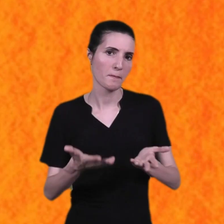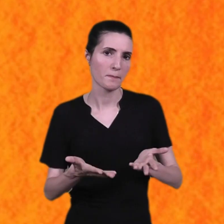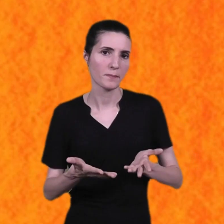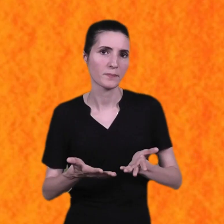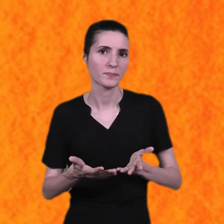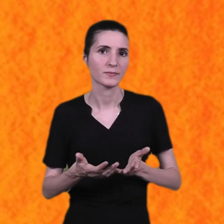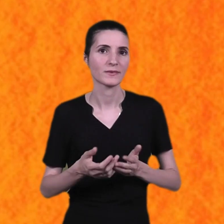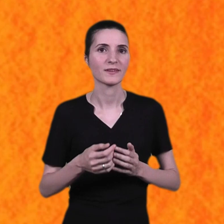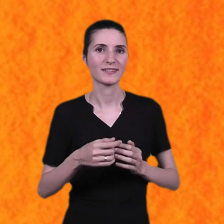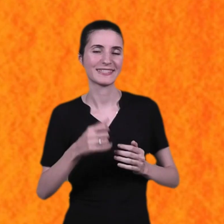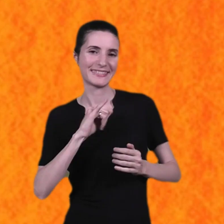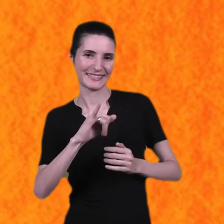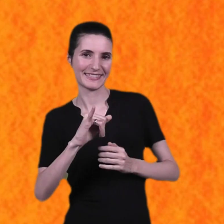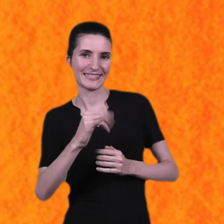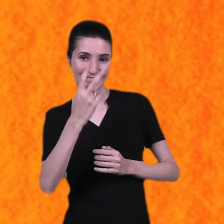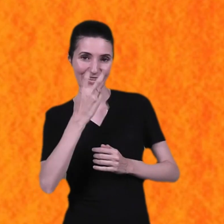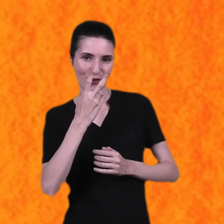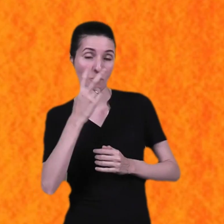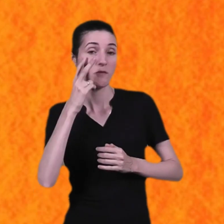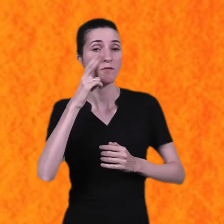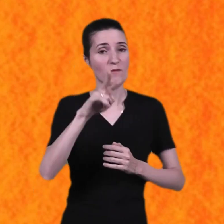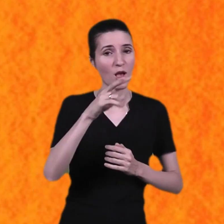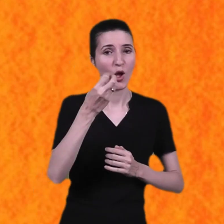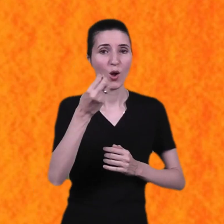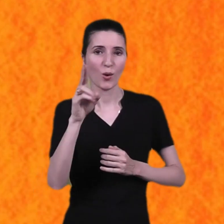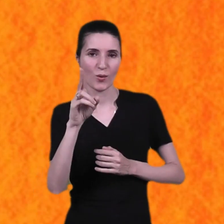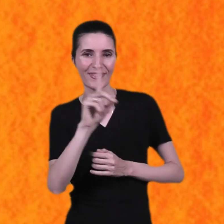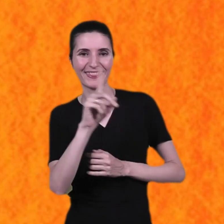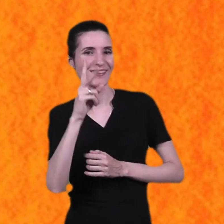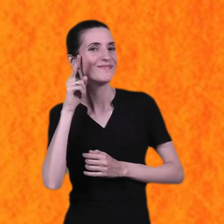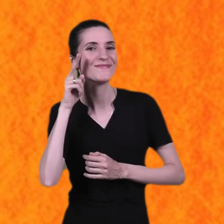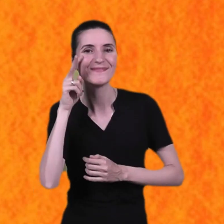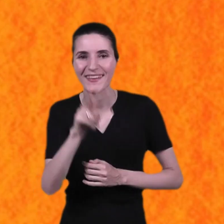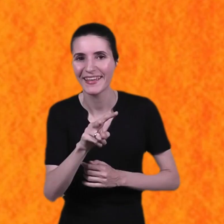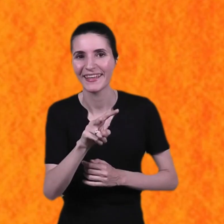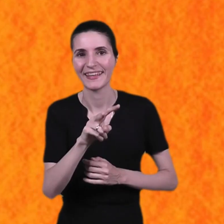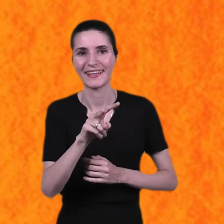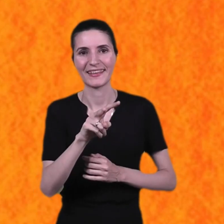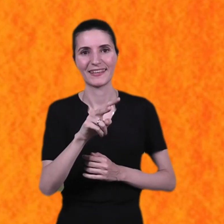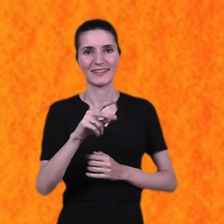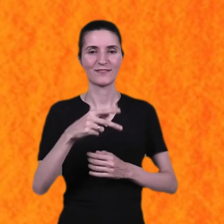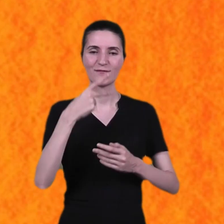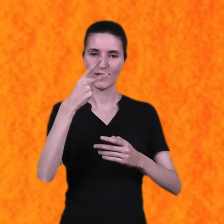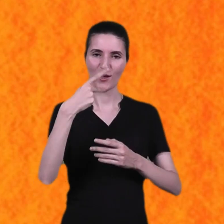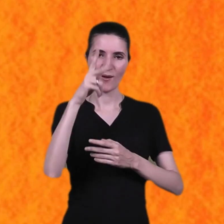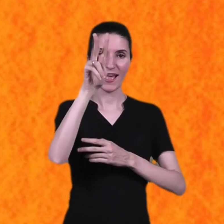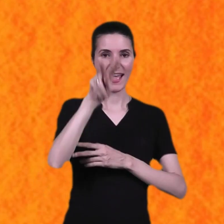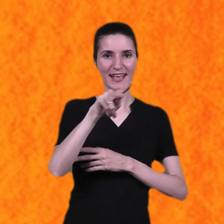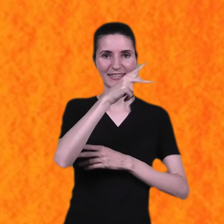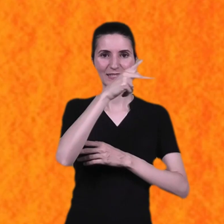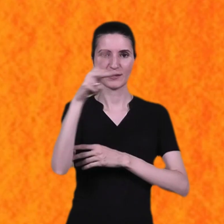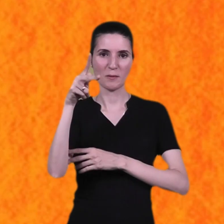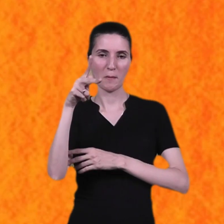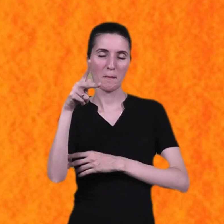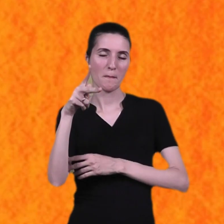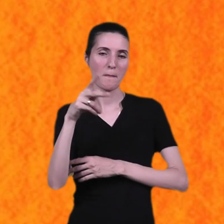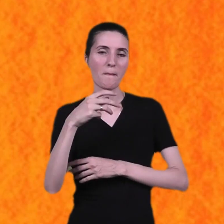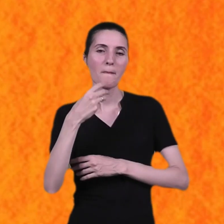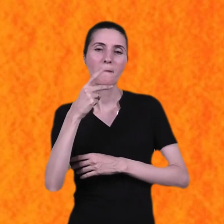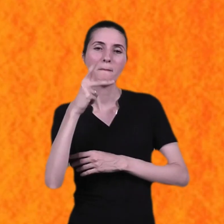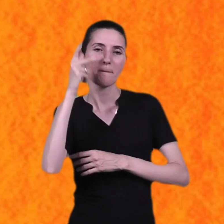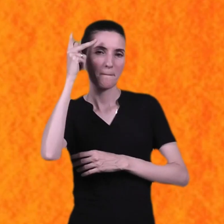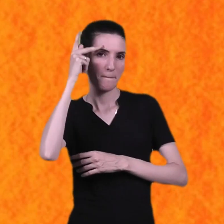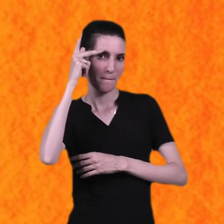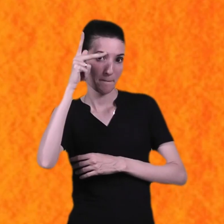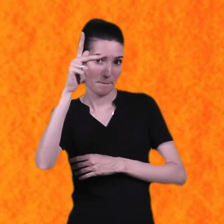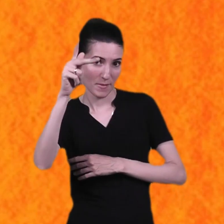entre aspas, né, ver ou não ver. Exatamente. Geralmente se usa, né, o hashtag para todos verem. É